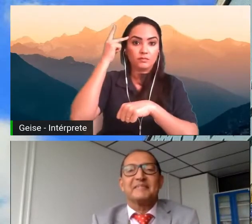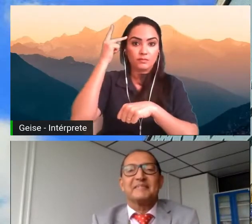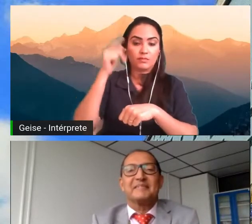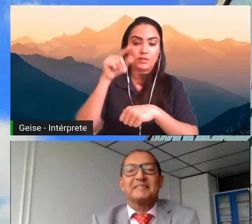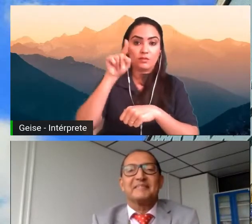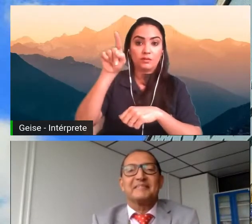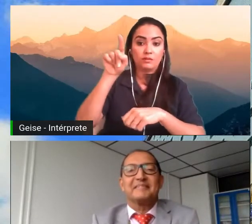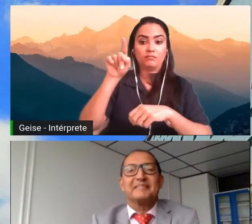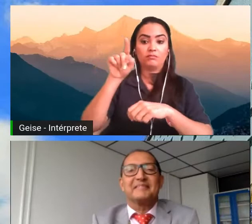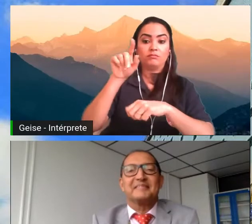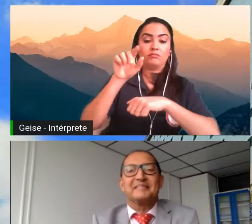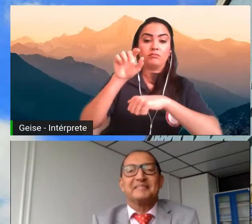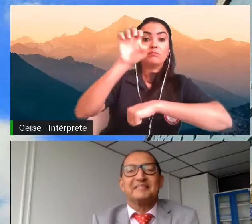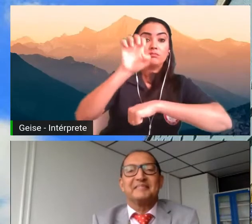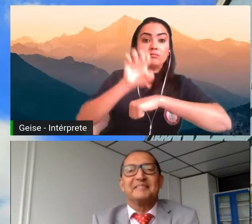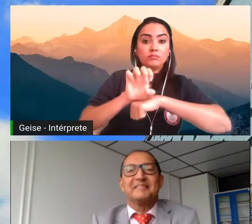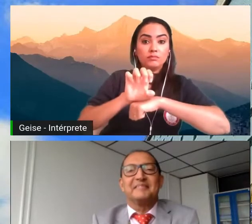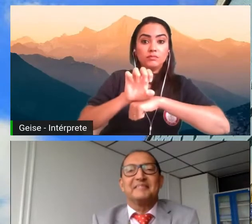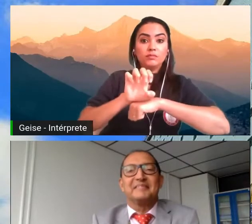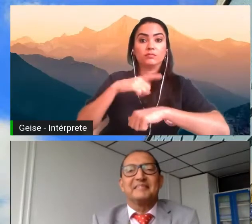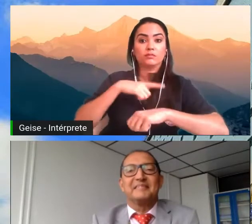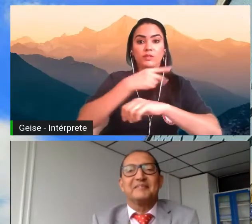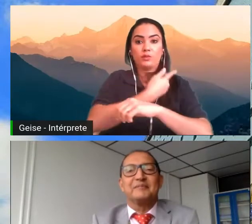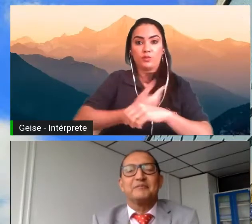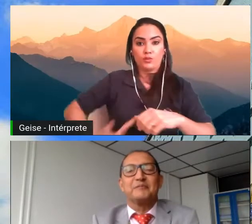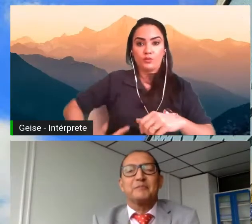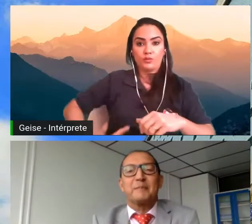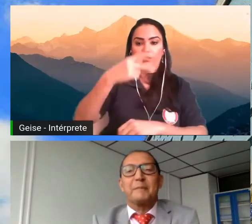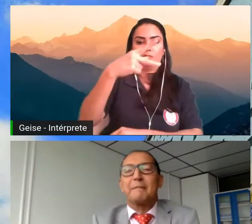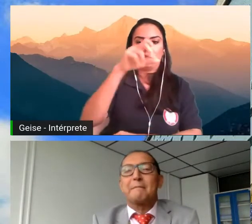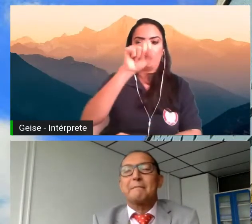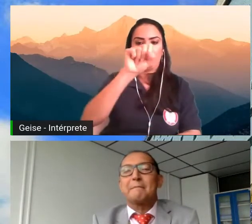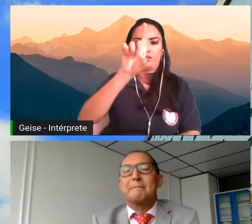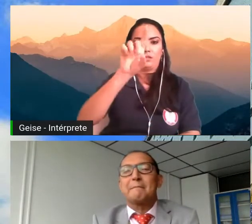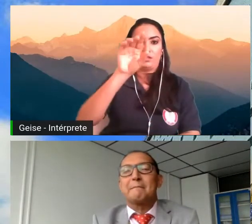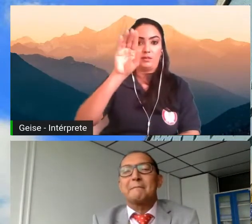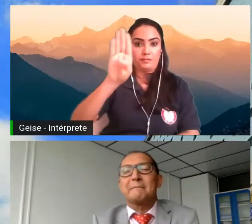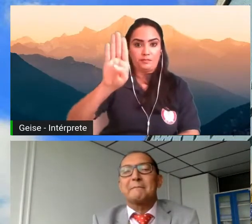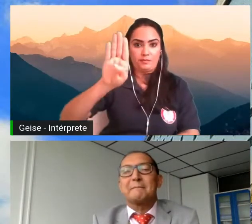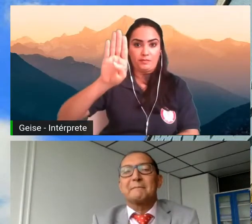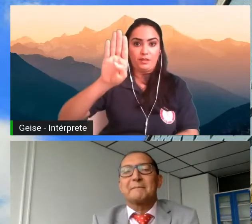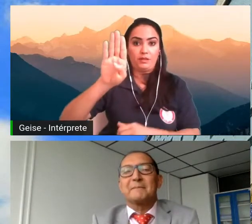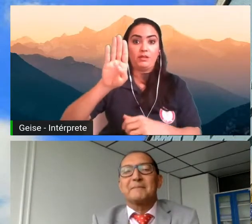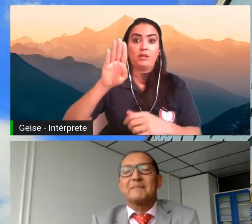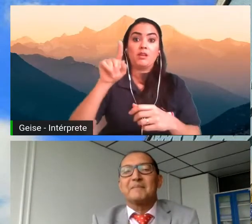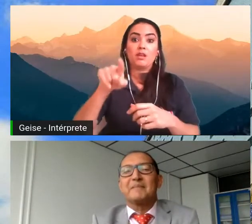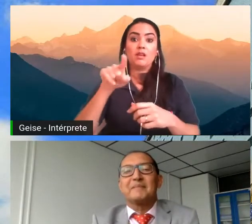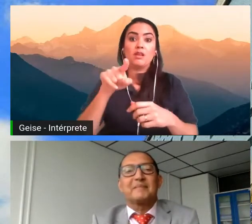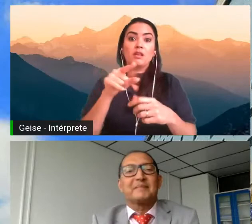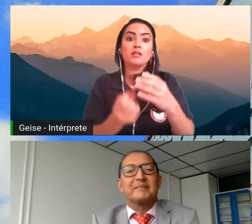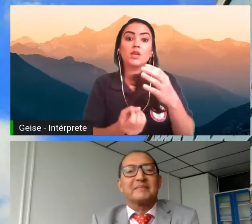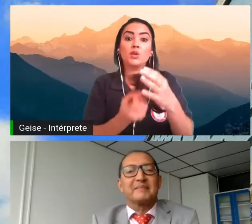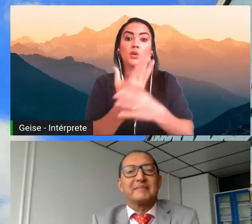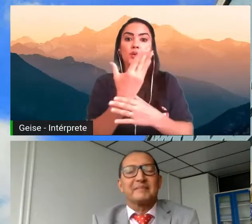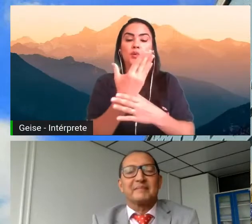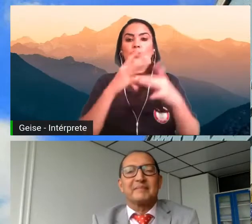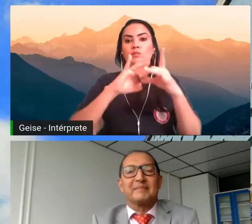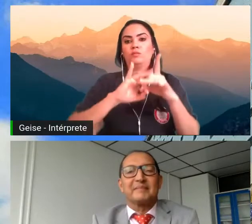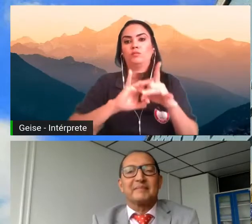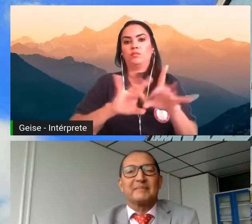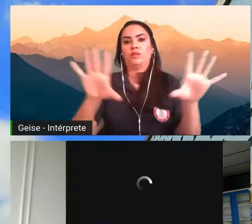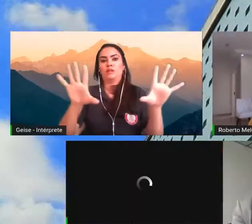governo do PSDB, que é um governo que implantou o neoliberalismo nesse Brasil, nesse país, que abriu